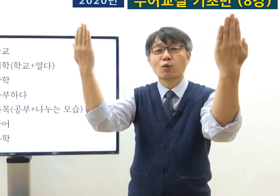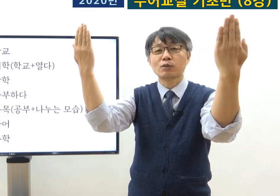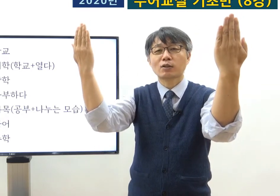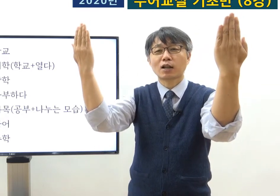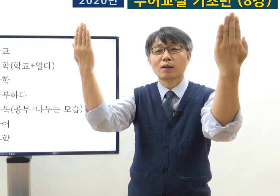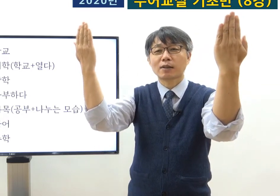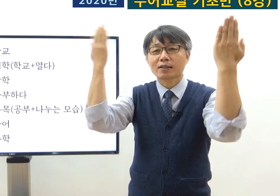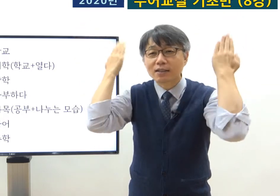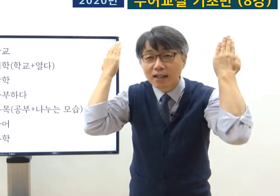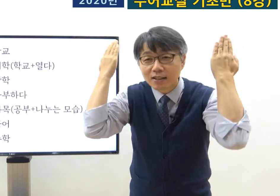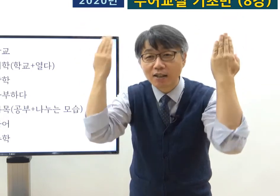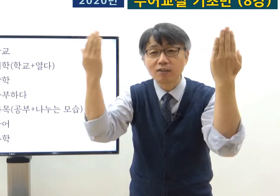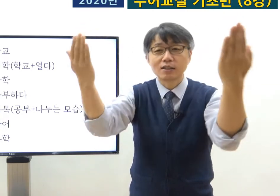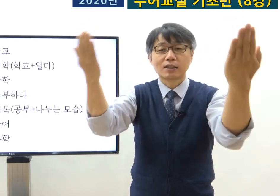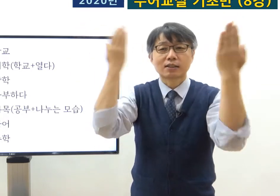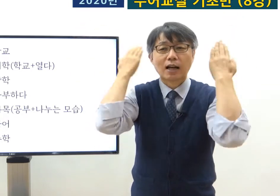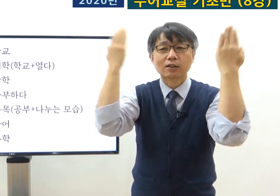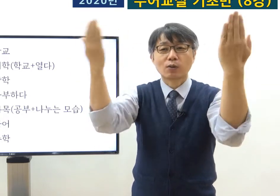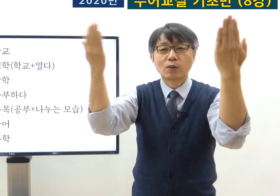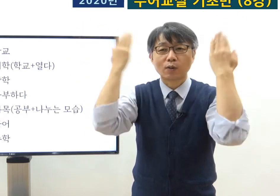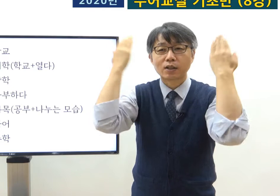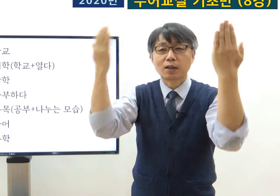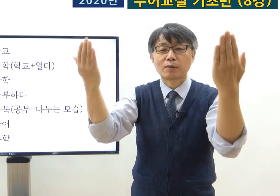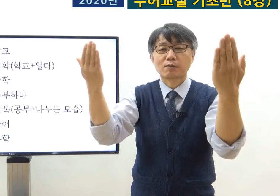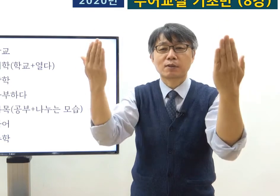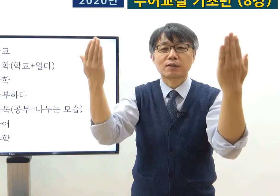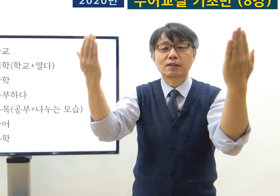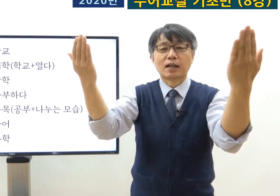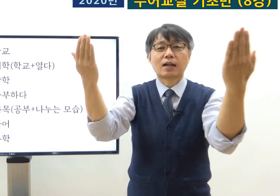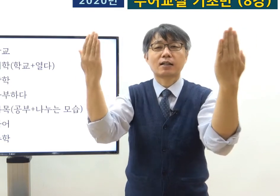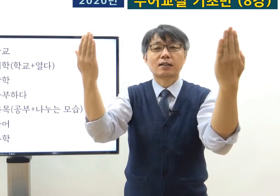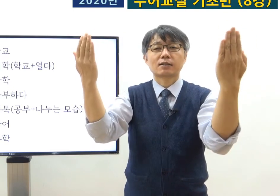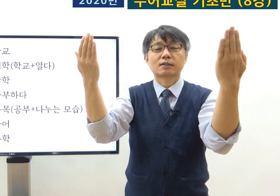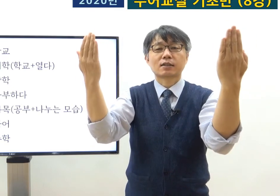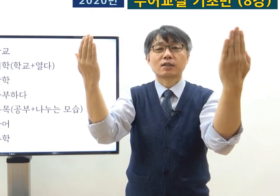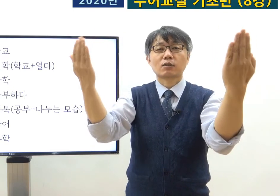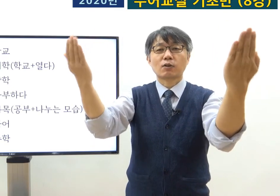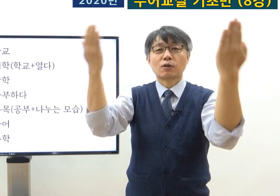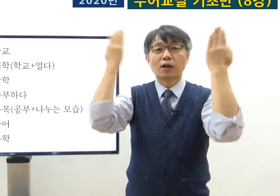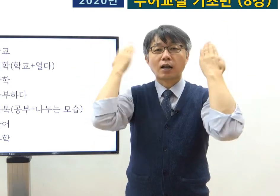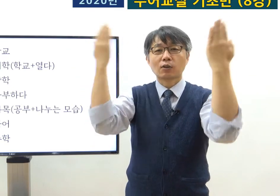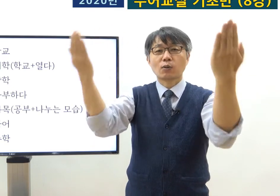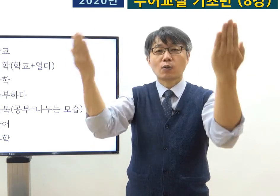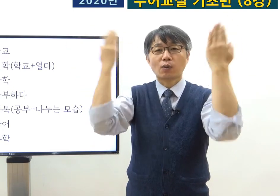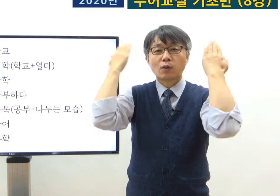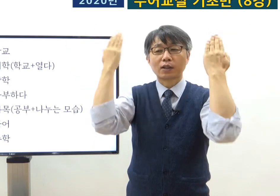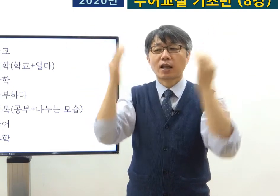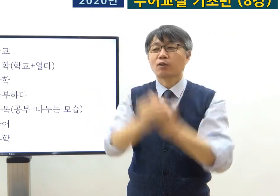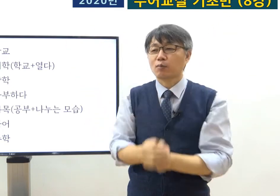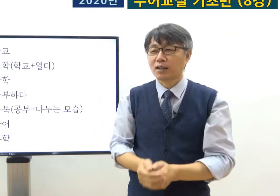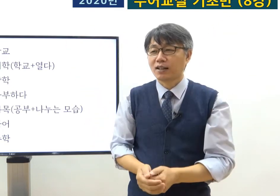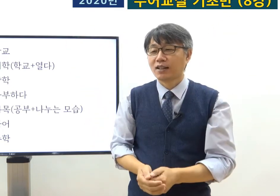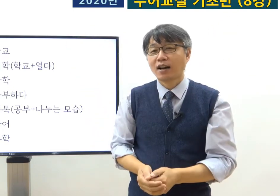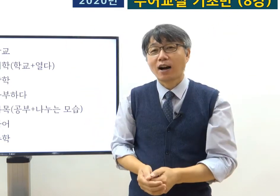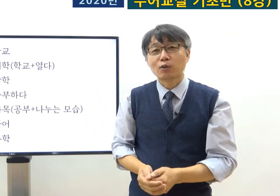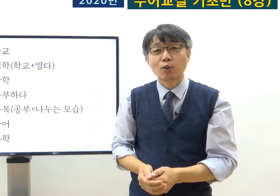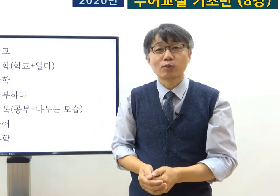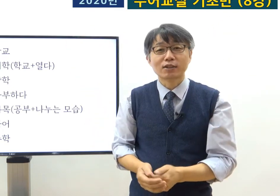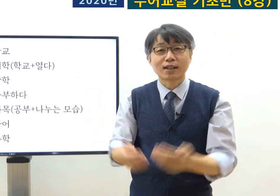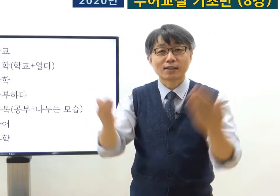교문이라고 생각하면 내가 들어가는 거예요. 자, 학교 이렇게 하면 되겠습니다. 자, 이제 그대로 있고요. 학교, 이게 학교입니다. 학교 교문을 들어가는